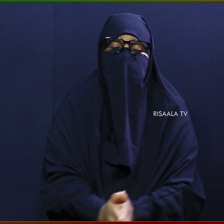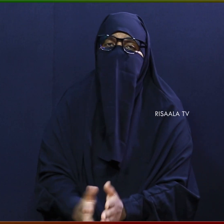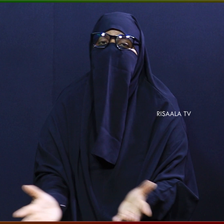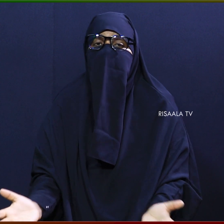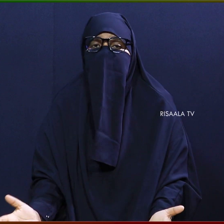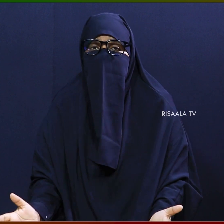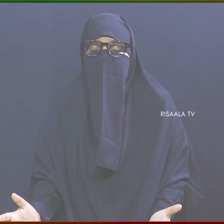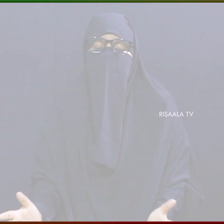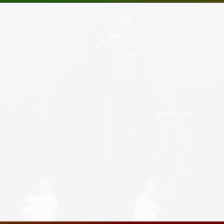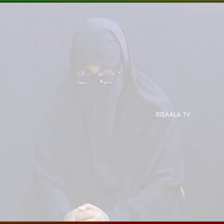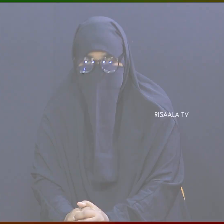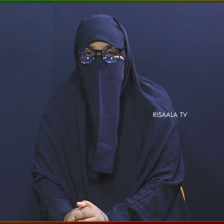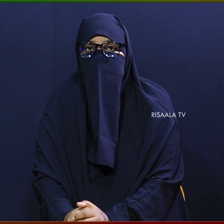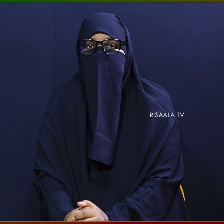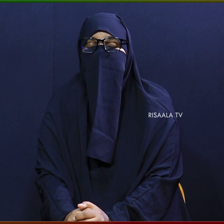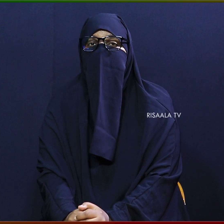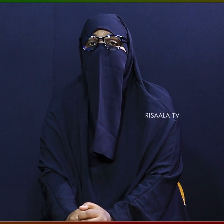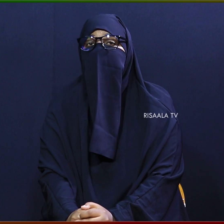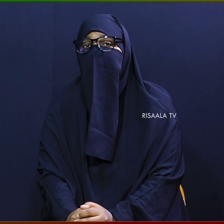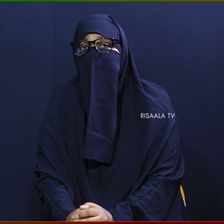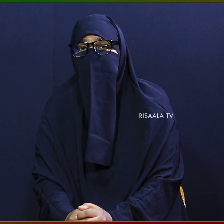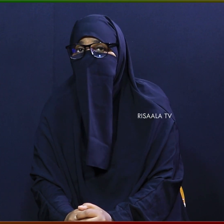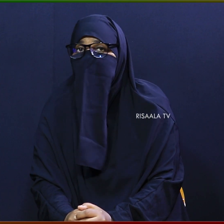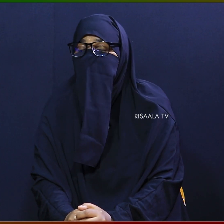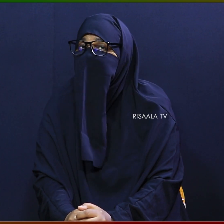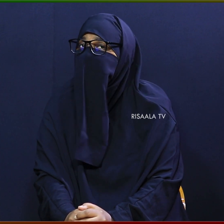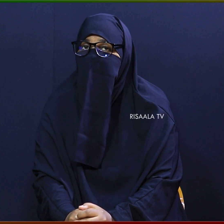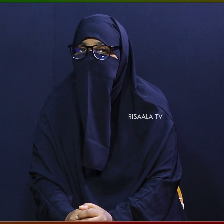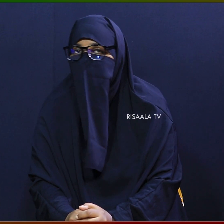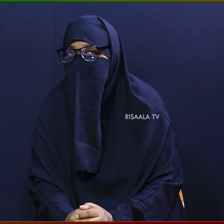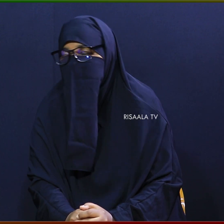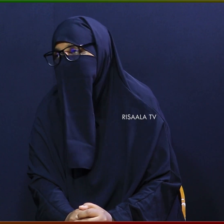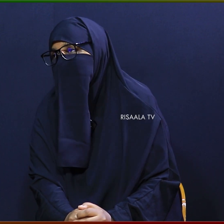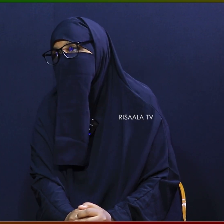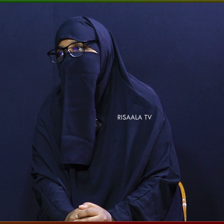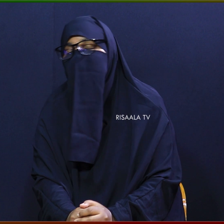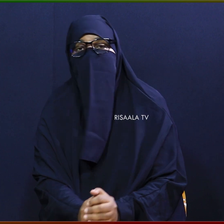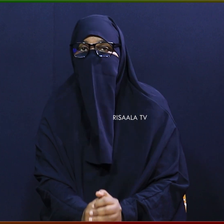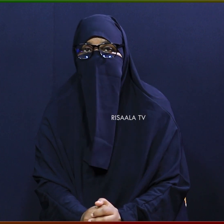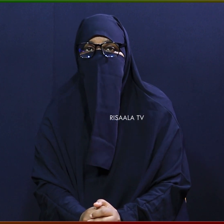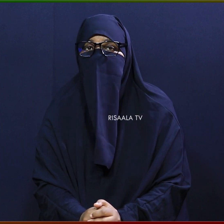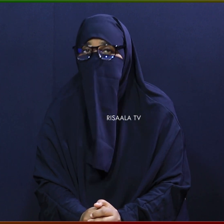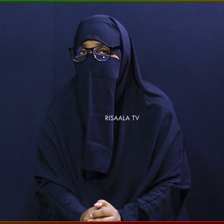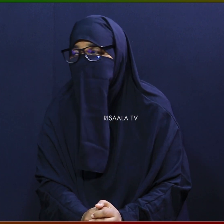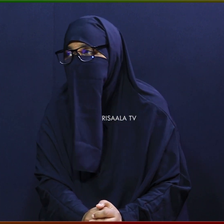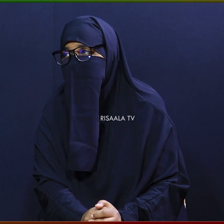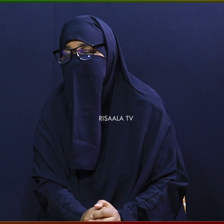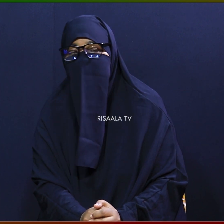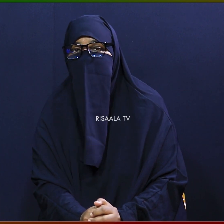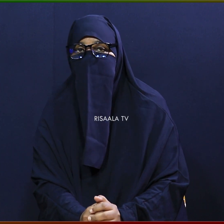dabiicigana side effect ma laha walaa hada kiimikada ku bilaabo kiimikada mercury ku jira ugu soo orod ma aha mercury waa fahmi kartaa iyo dhibaatada